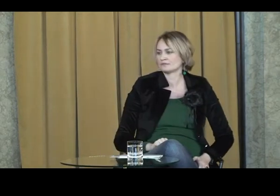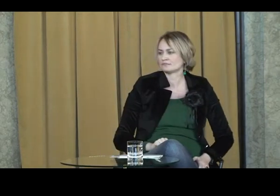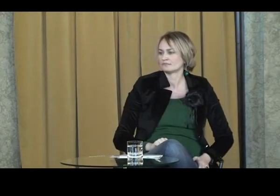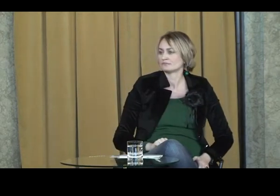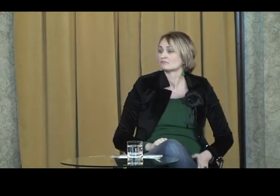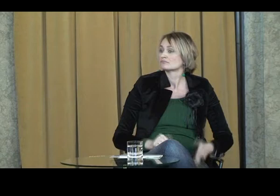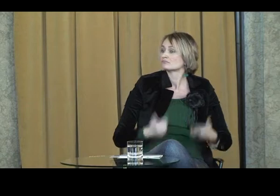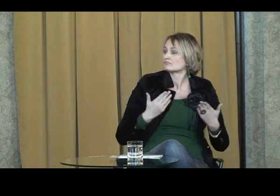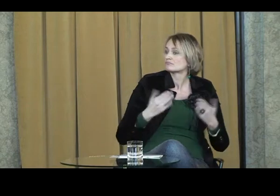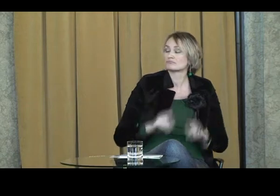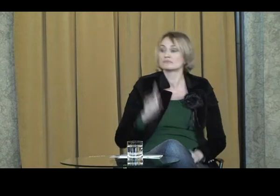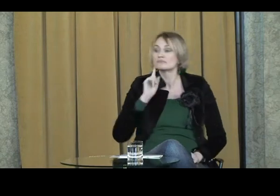Aufzug.